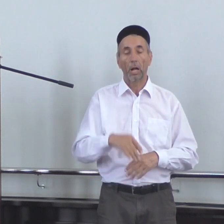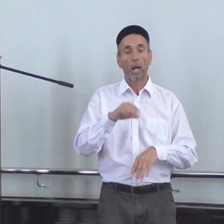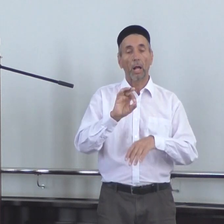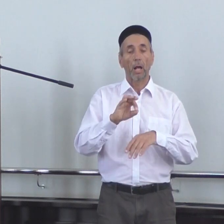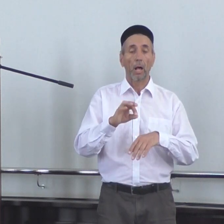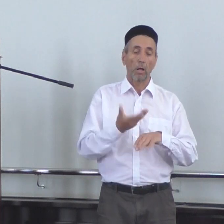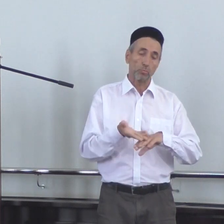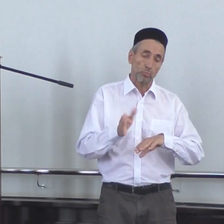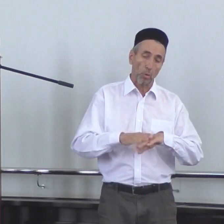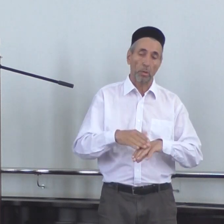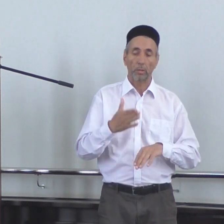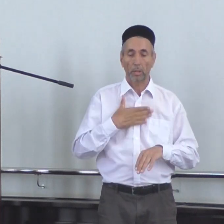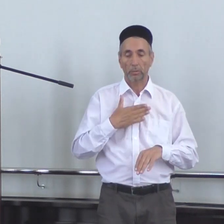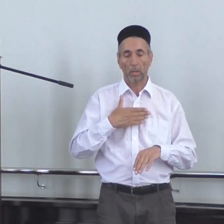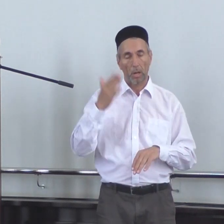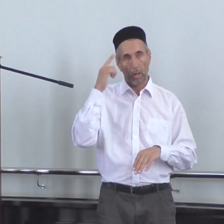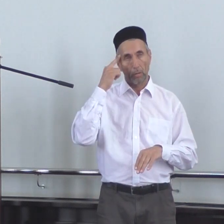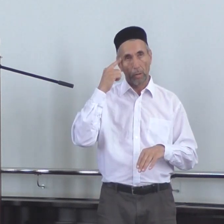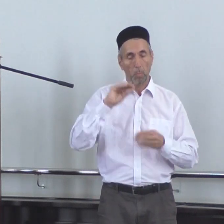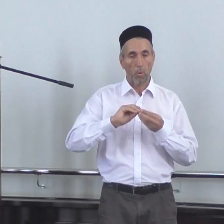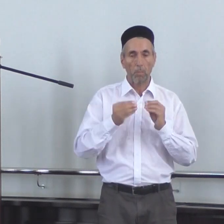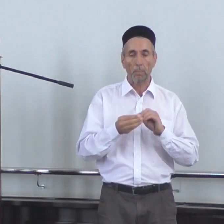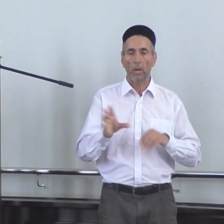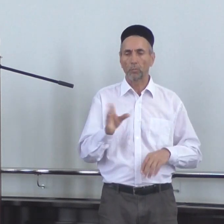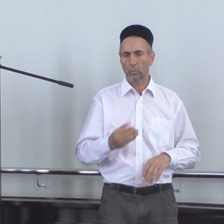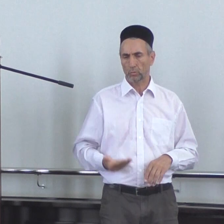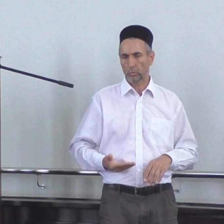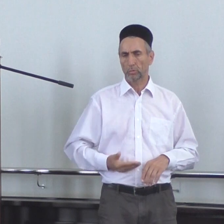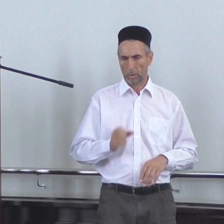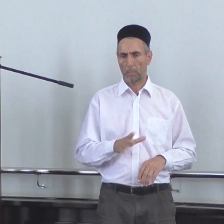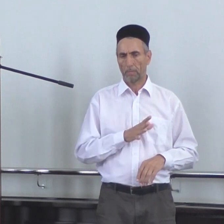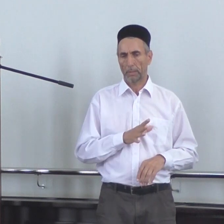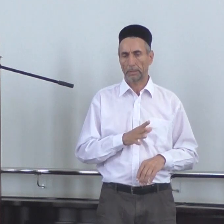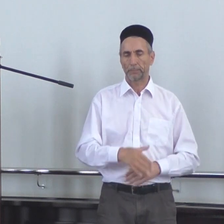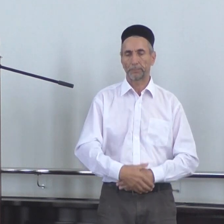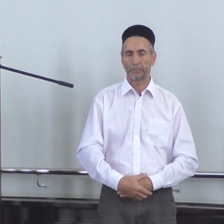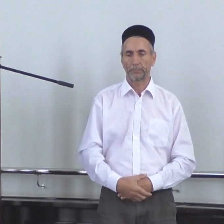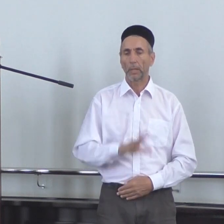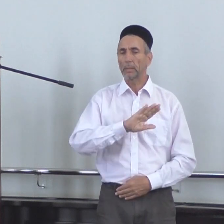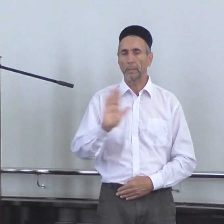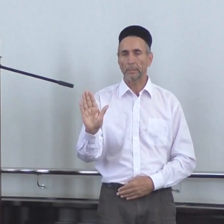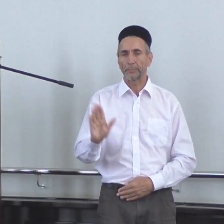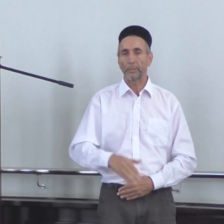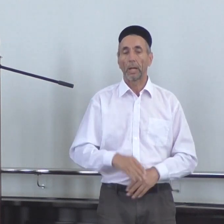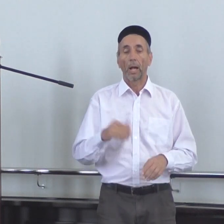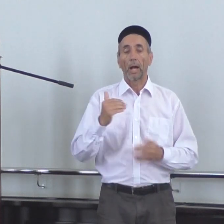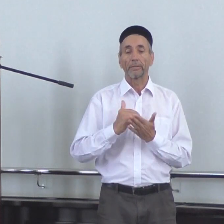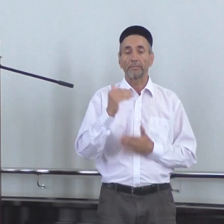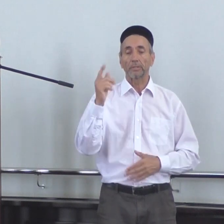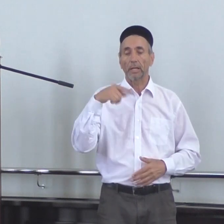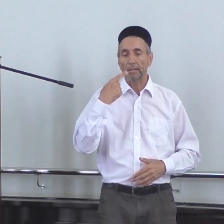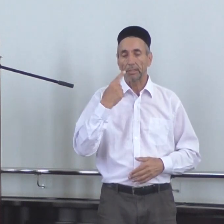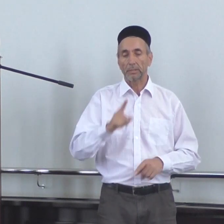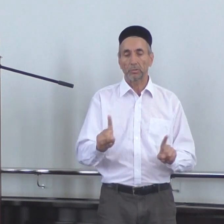Авырлык килде икән, безнең баш ката. Карале гомр буе шулай була икән. Юк. Аллаһ та әйтә,